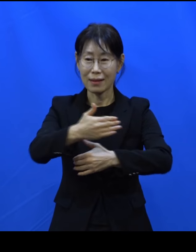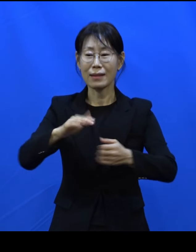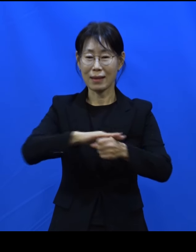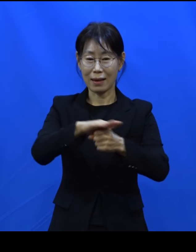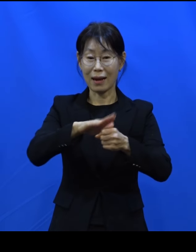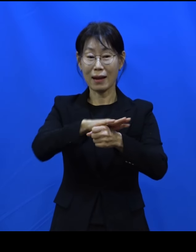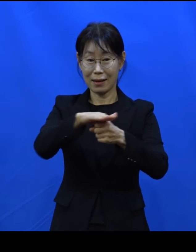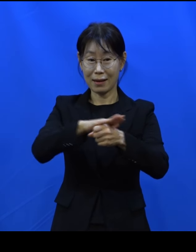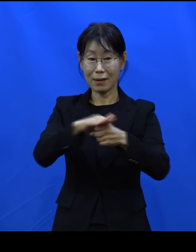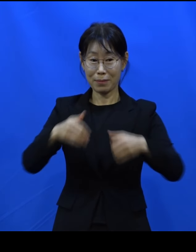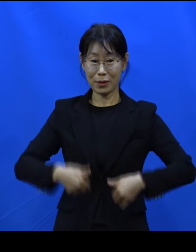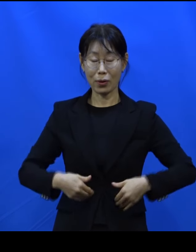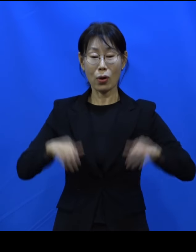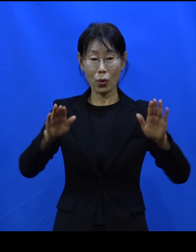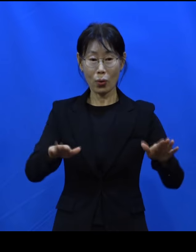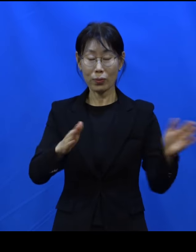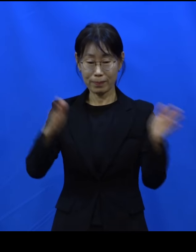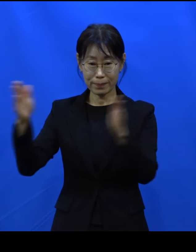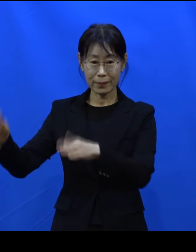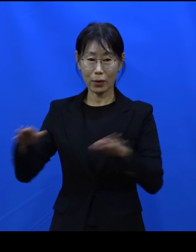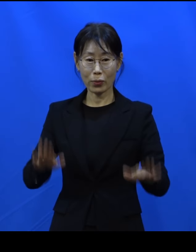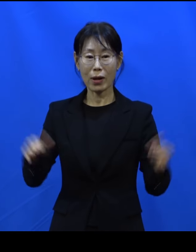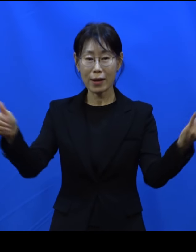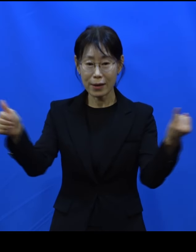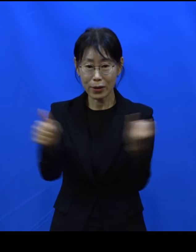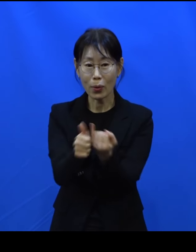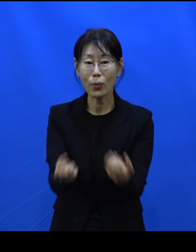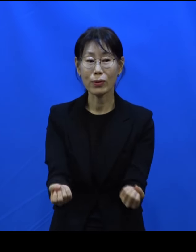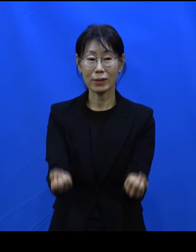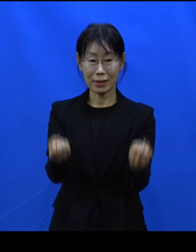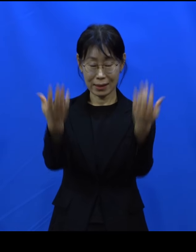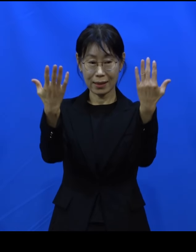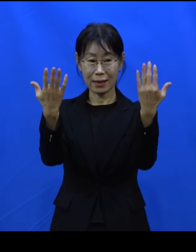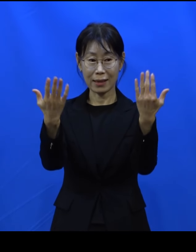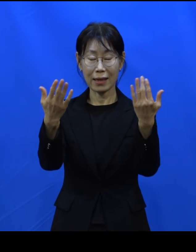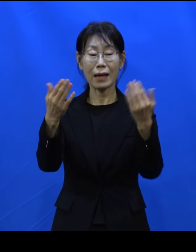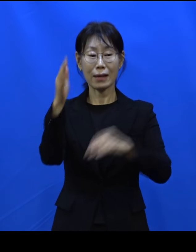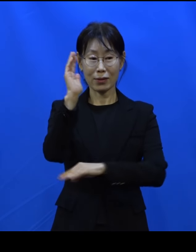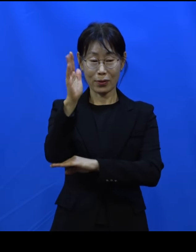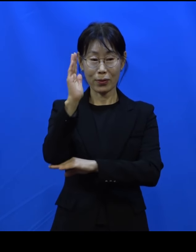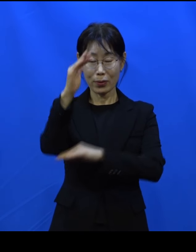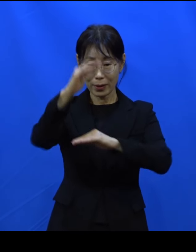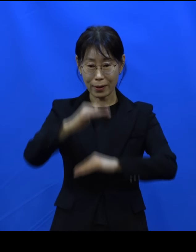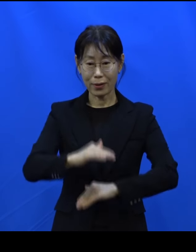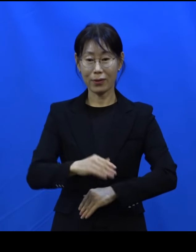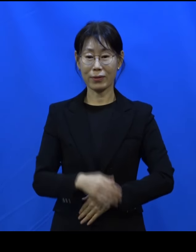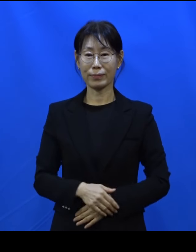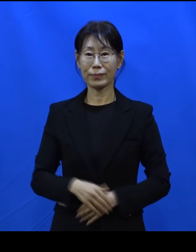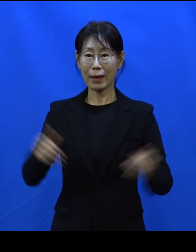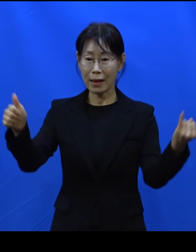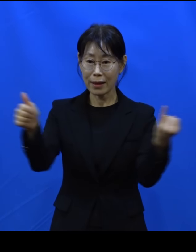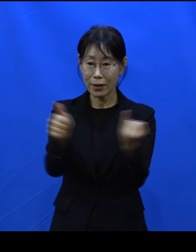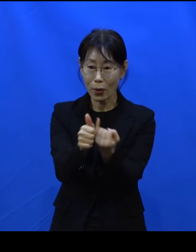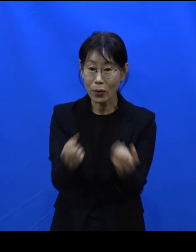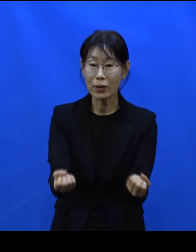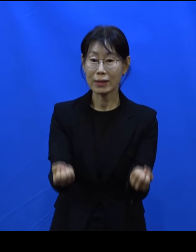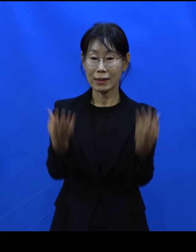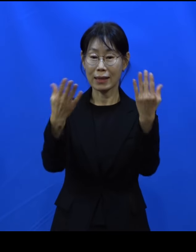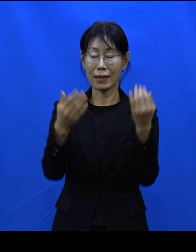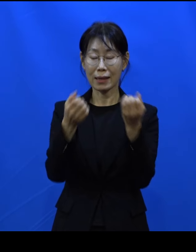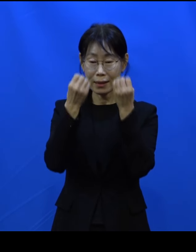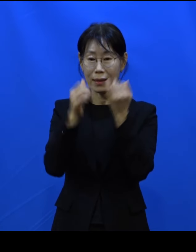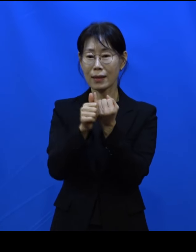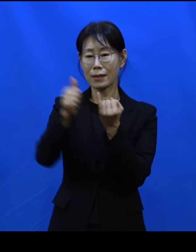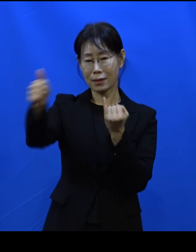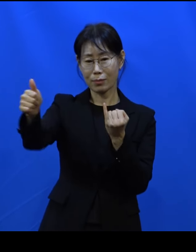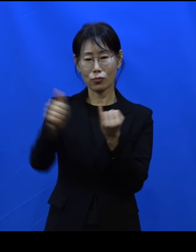중요한 날이죠. 결혼식. 오랫동안 그날을 준비하고 기다려왔습니다. 자, 여러분, 이 결혼식이라는 것은 신랑과 신부에게는